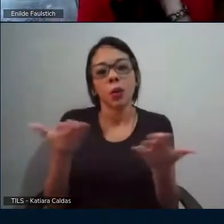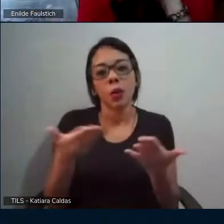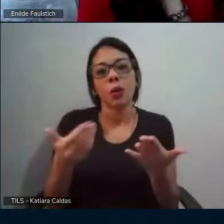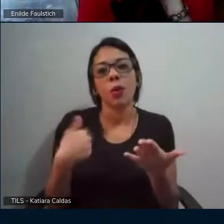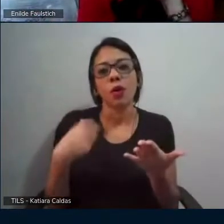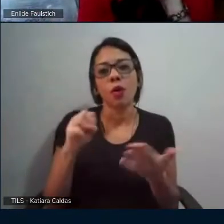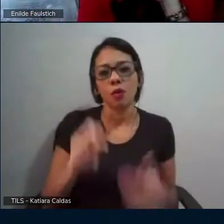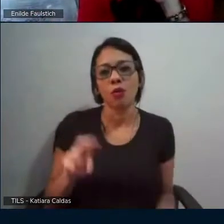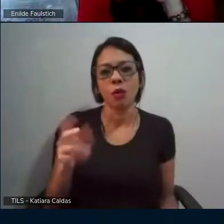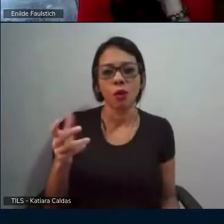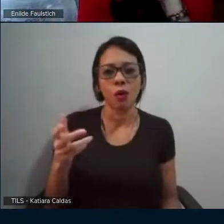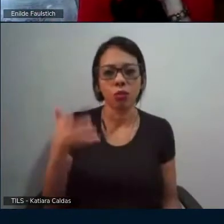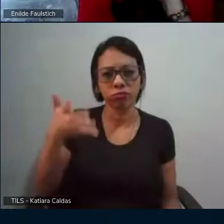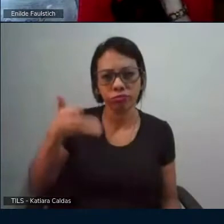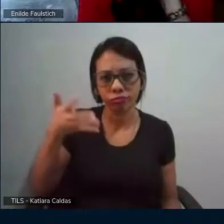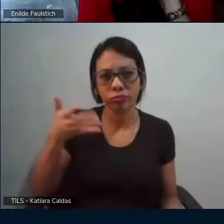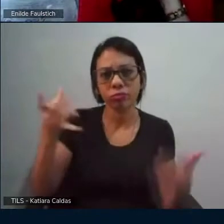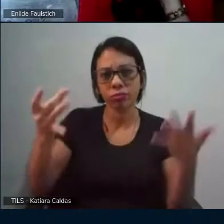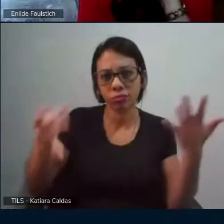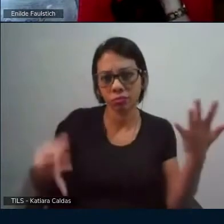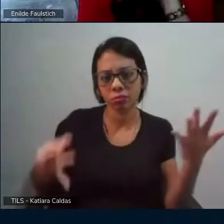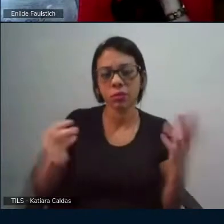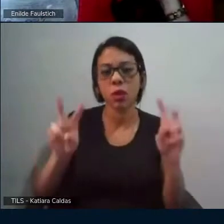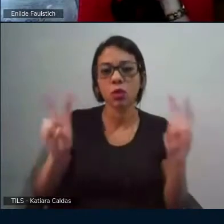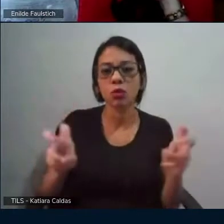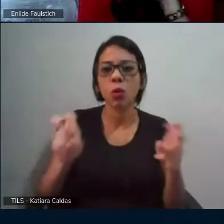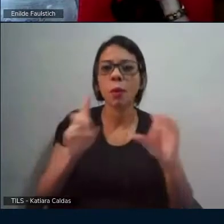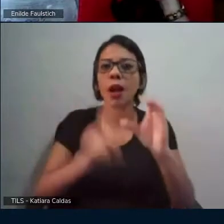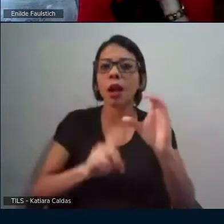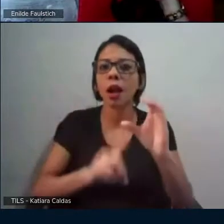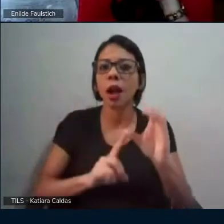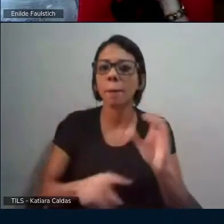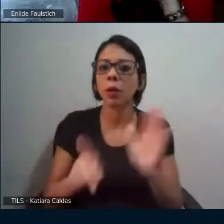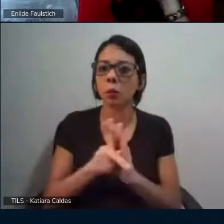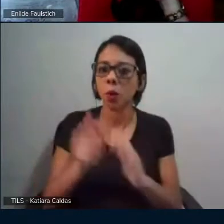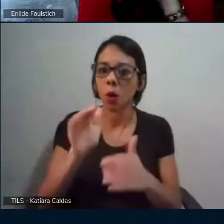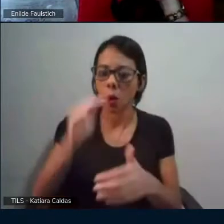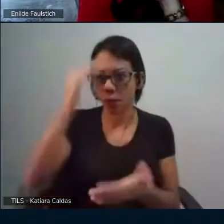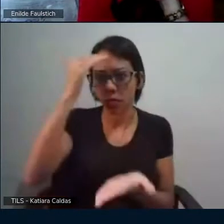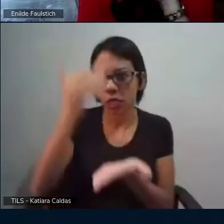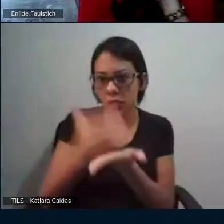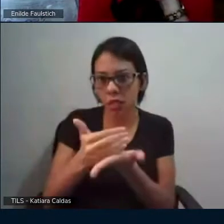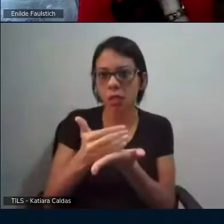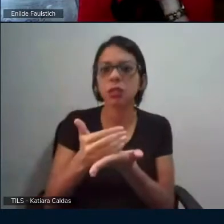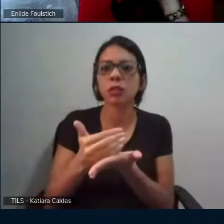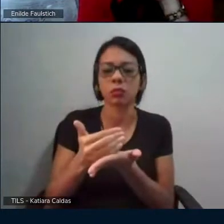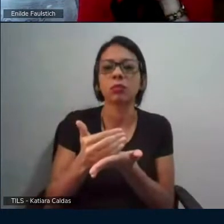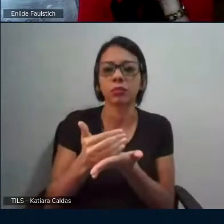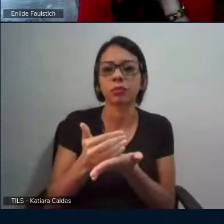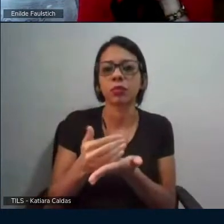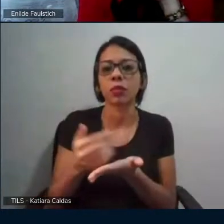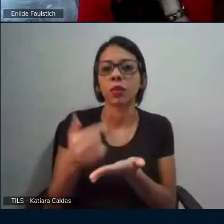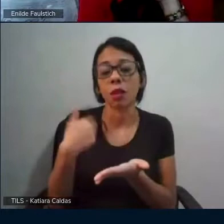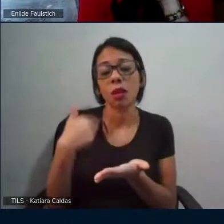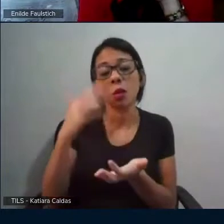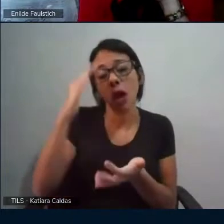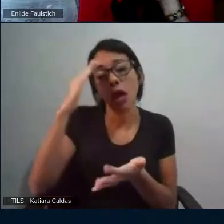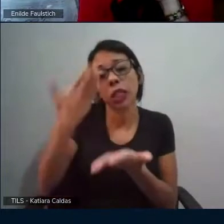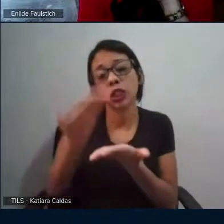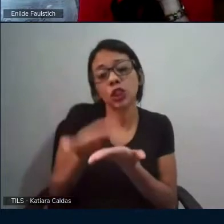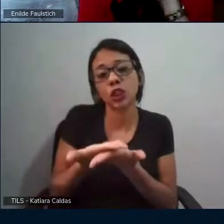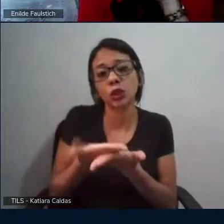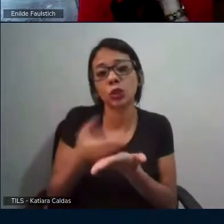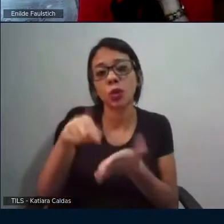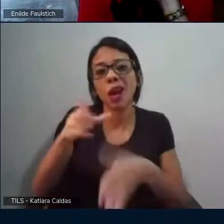uma fala em relação aos capítulos da tese, né, é um crescente que eu acredito que